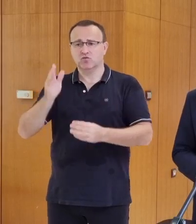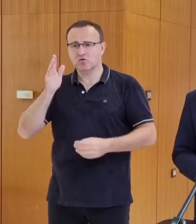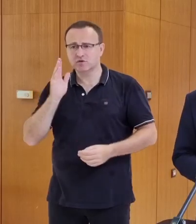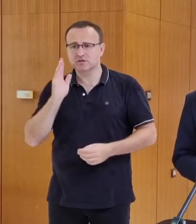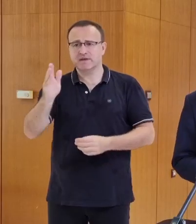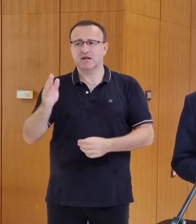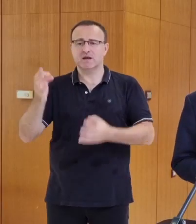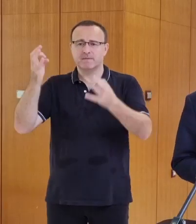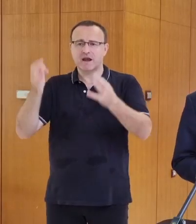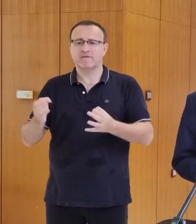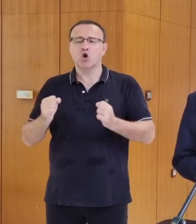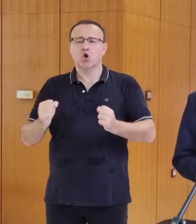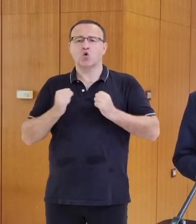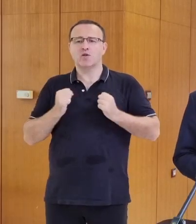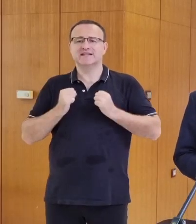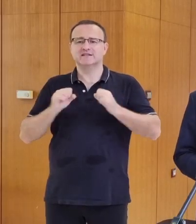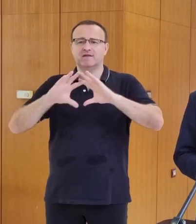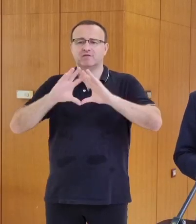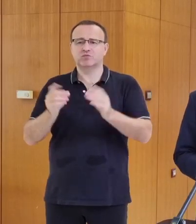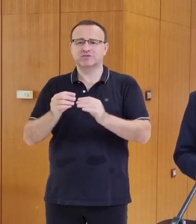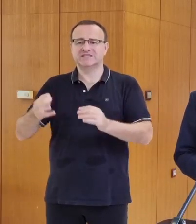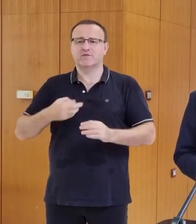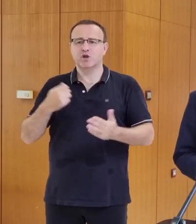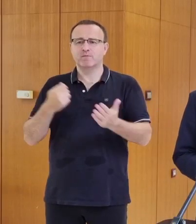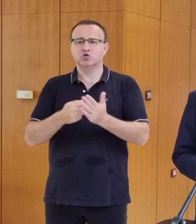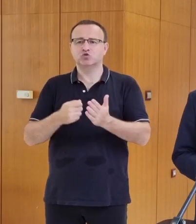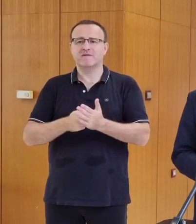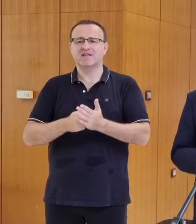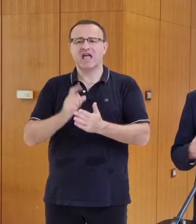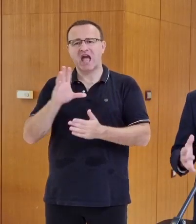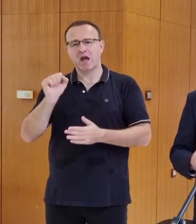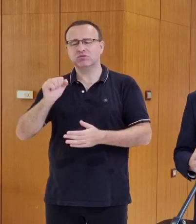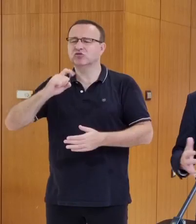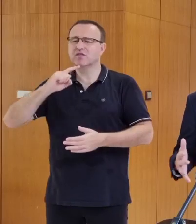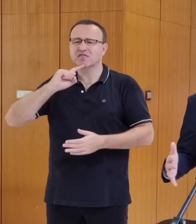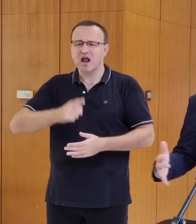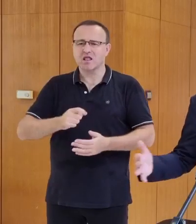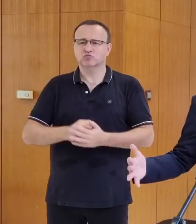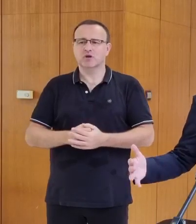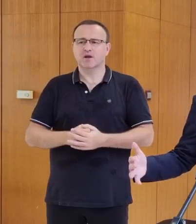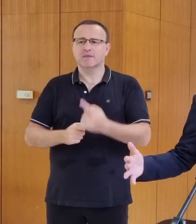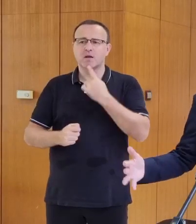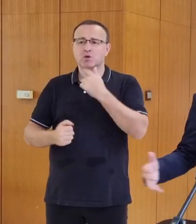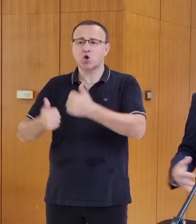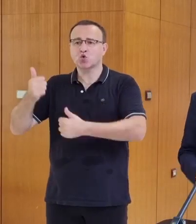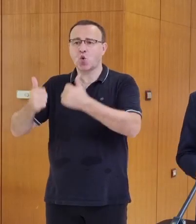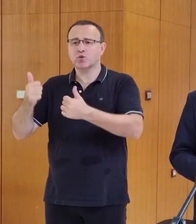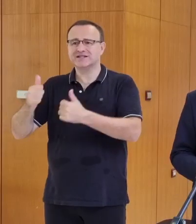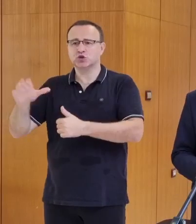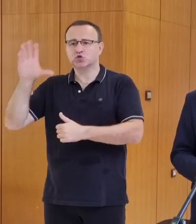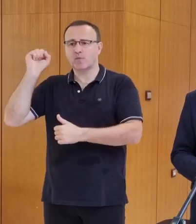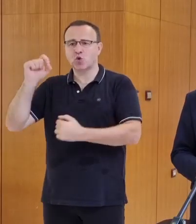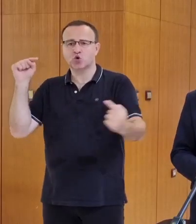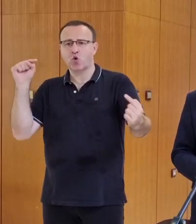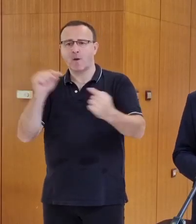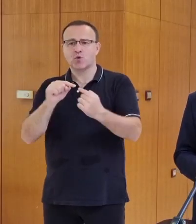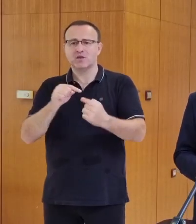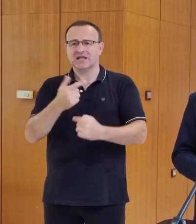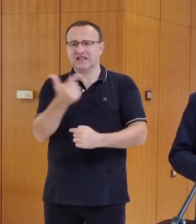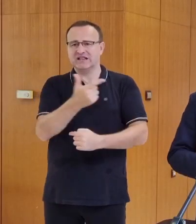aby práve kondícia Všeobecnej zdravotnej poisťovne bola čo možno najlepšia. Aby jej, aj povedzme si, že konkurencieschopnosť voči dvom súkromným